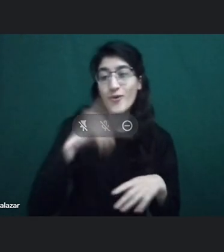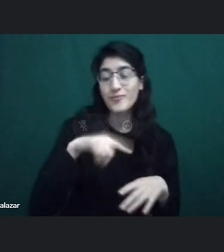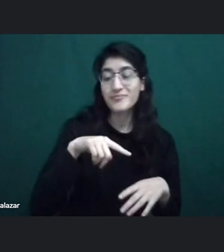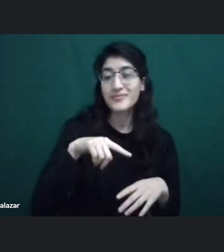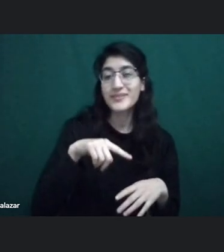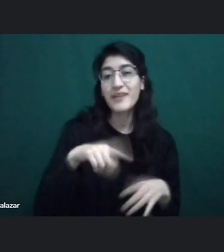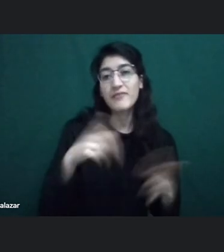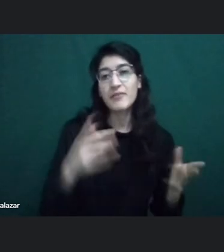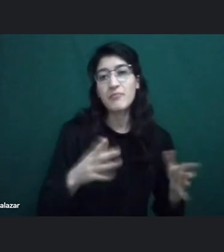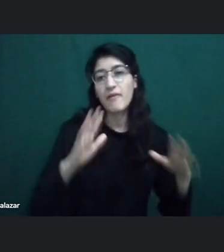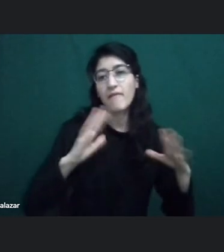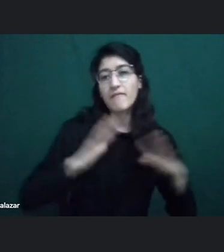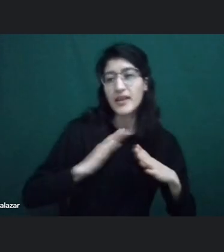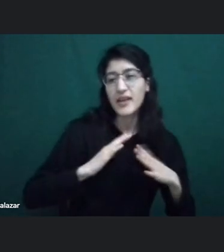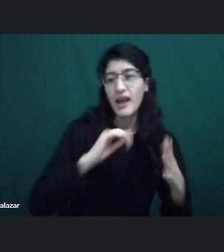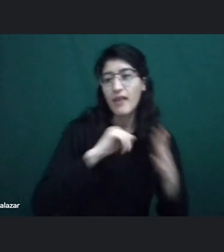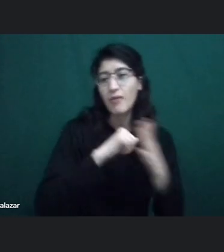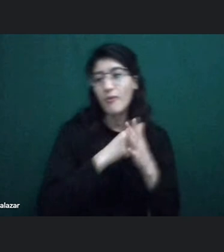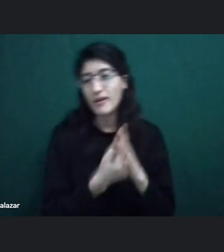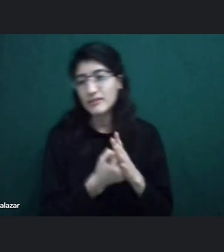asuetos, paros.